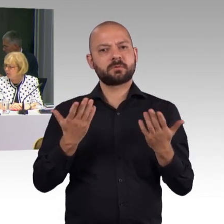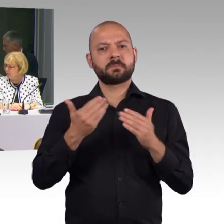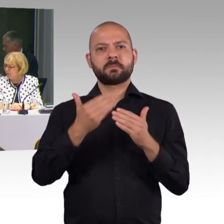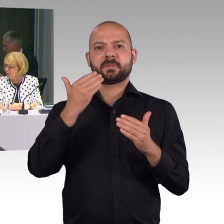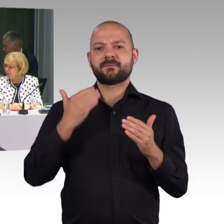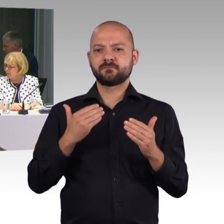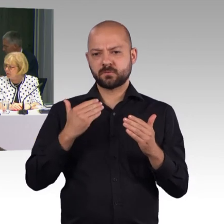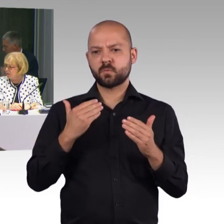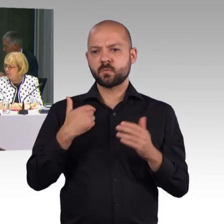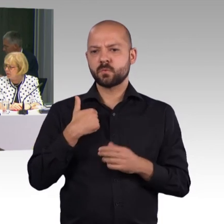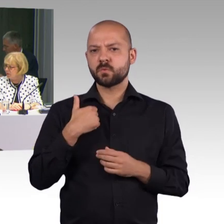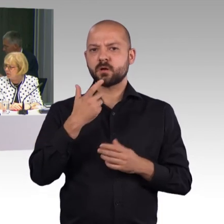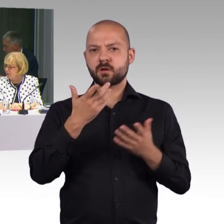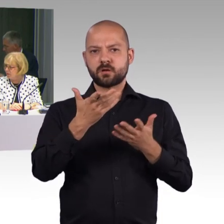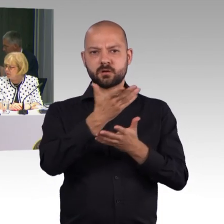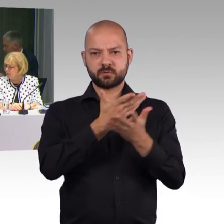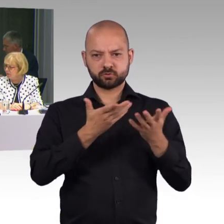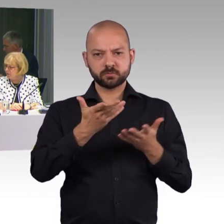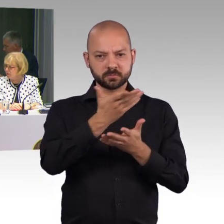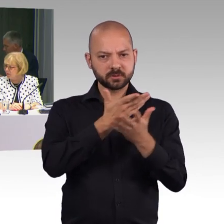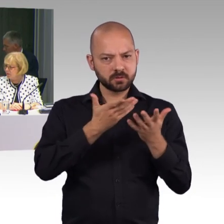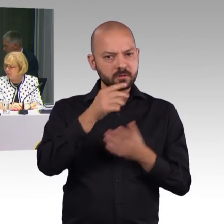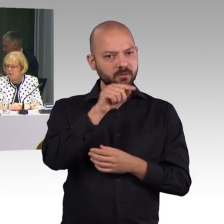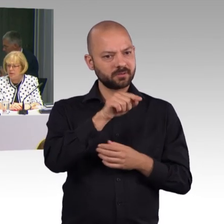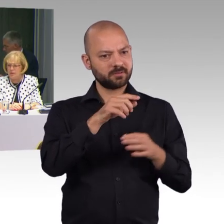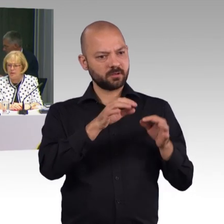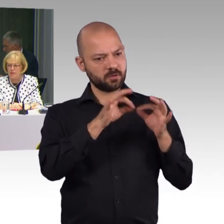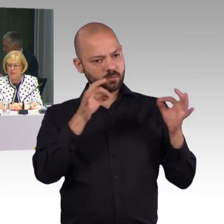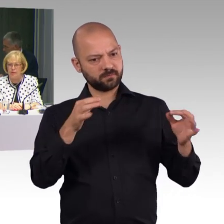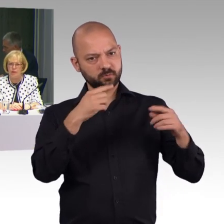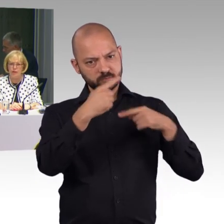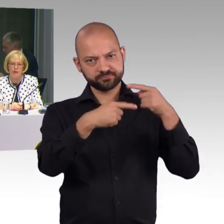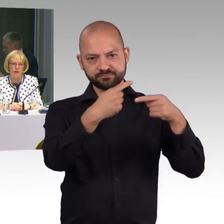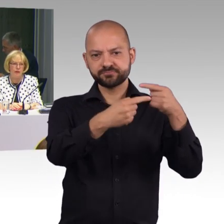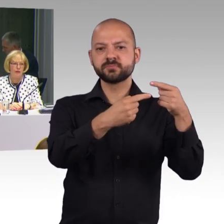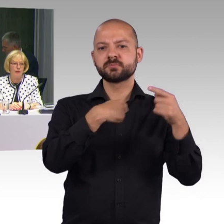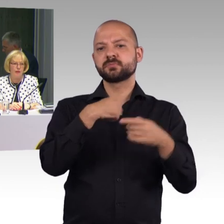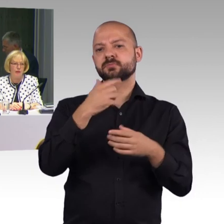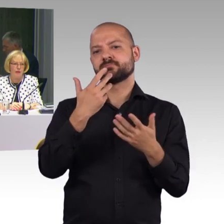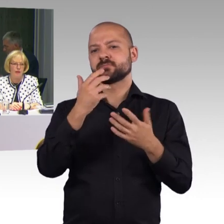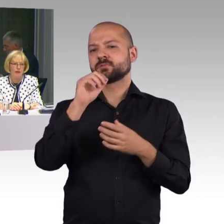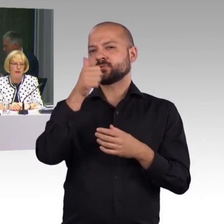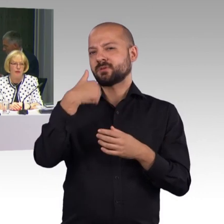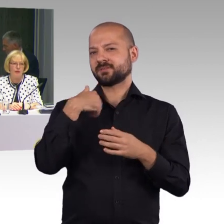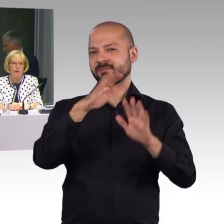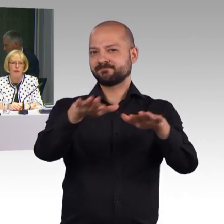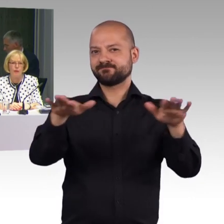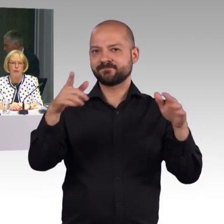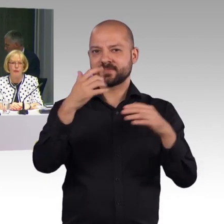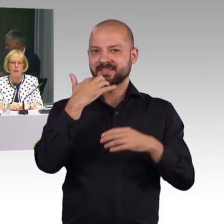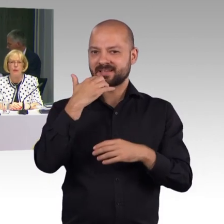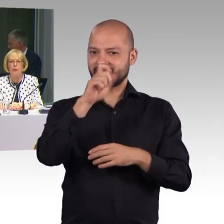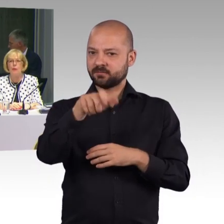aufmerksam machen, dass anders als in unserem Plenarsaal am Rednerpult die Redezeit nicht angezeigt